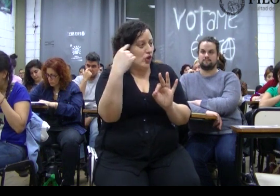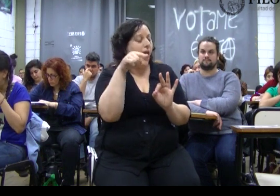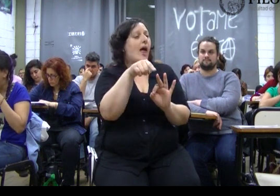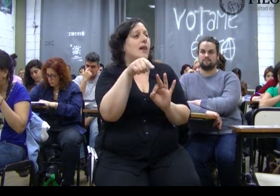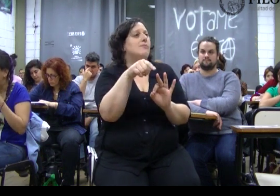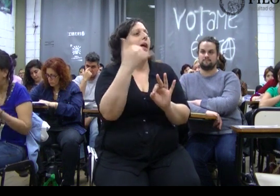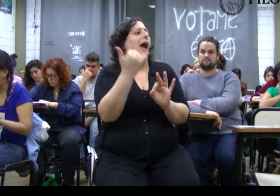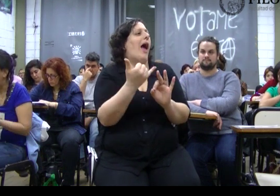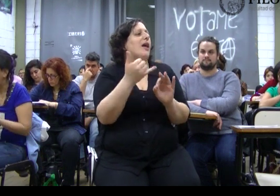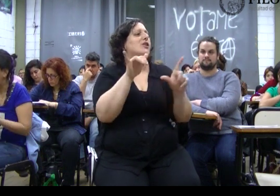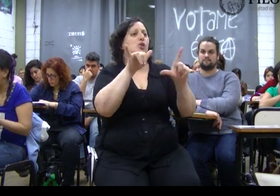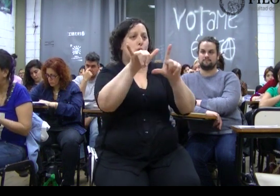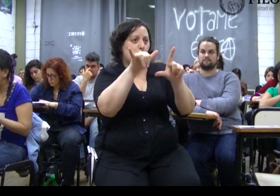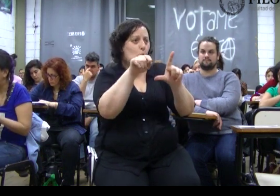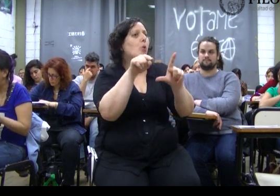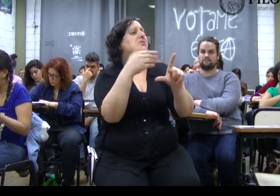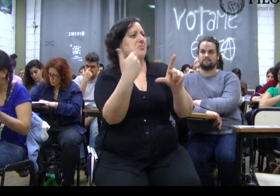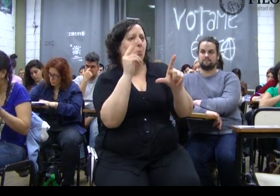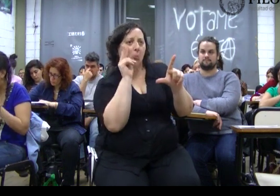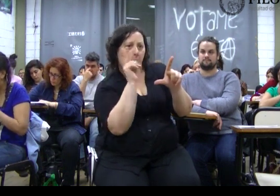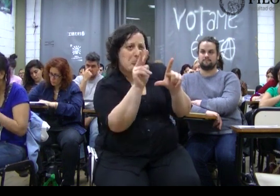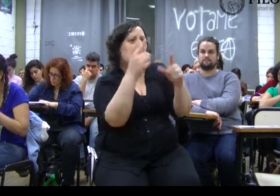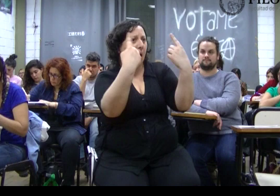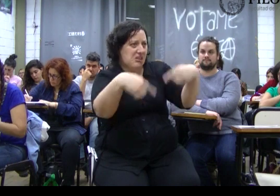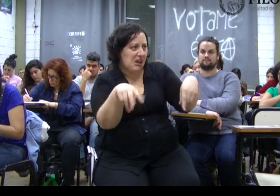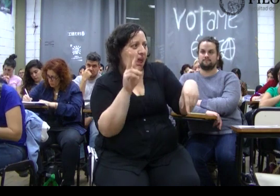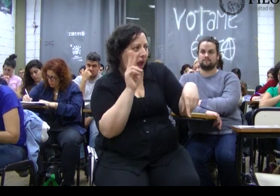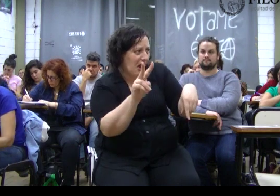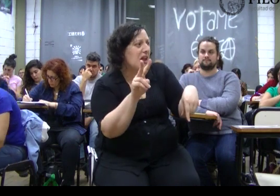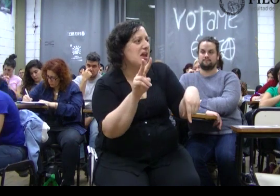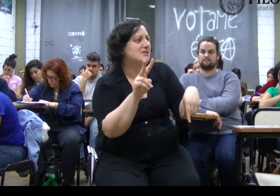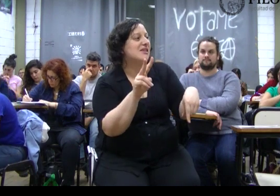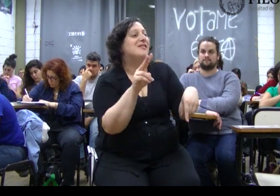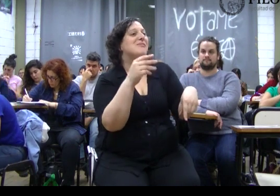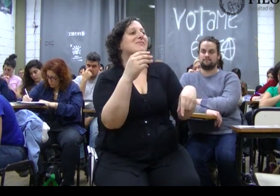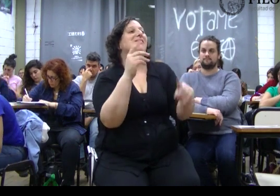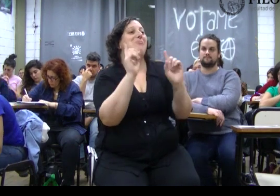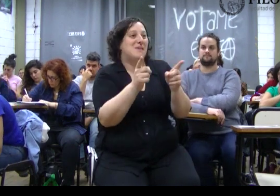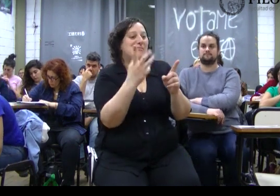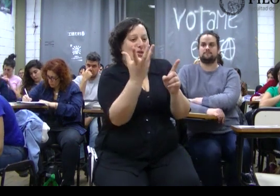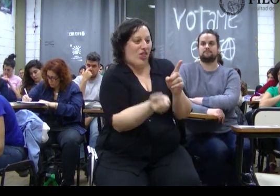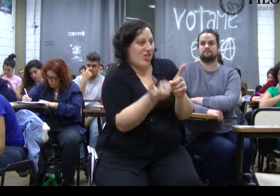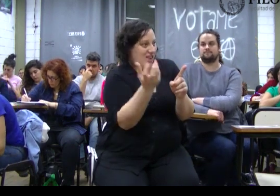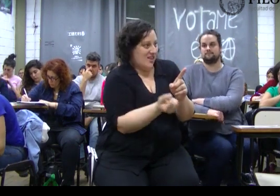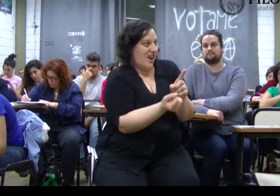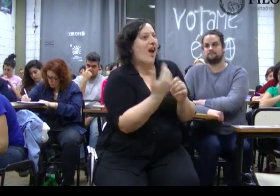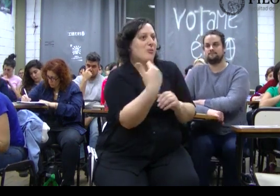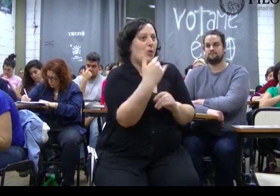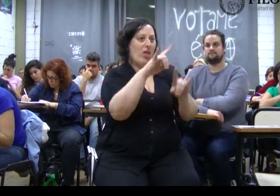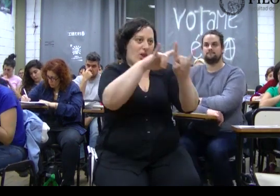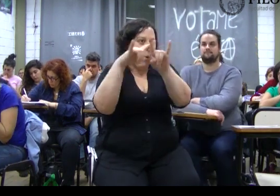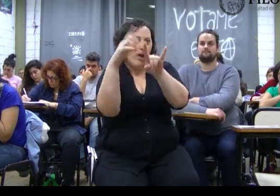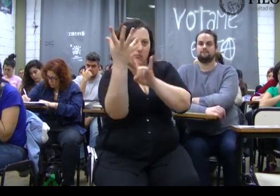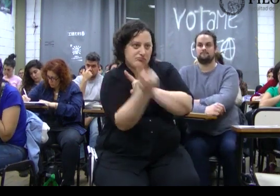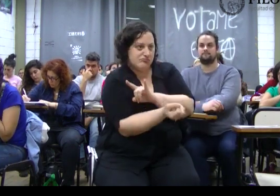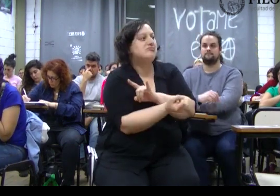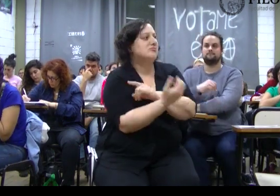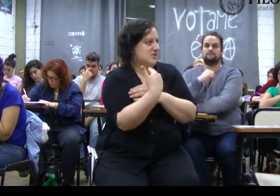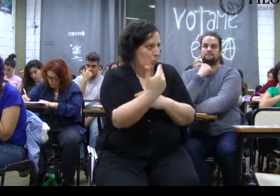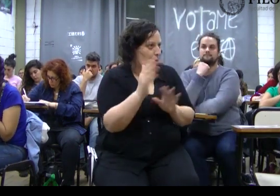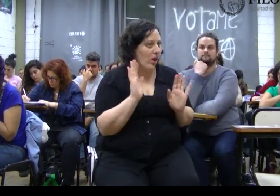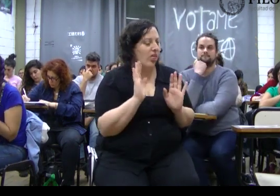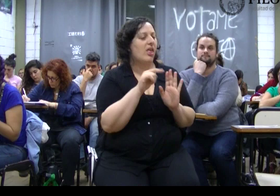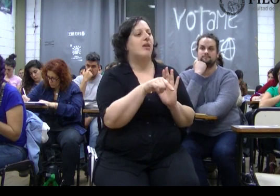canal de YouTube, tiene materiales que se pueden bajar de la web. Y también la realidad es que, como tenemos